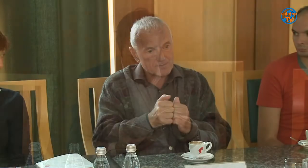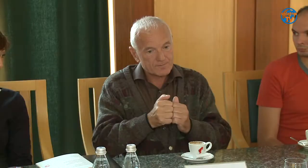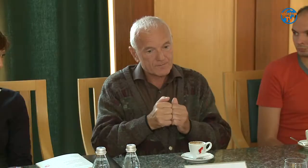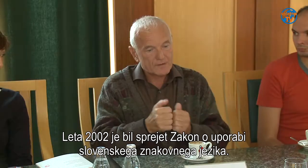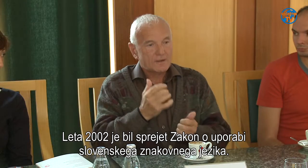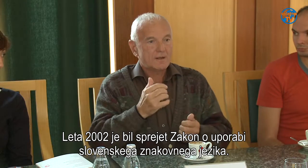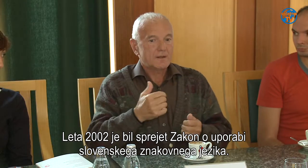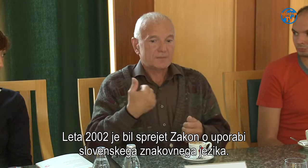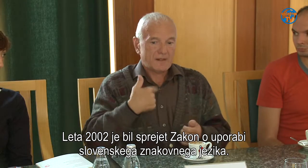Težavam se bomo borili.